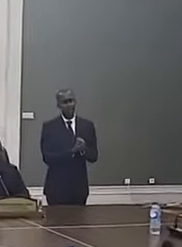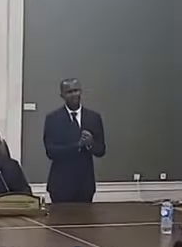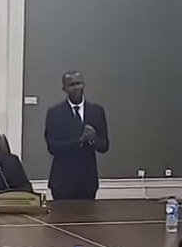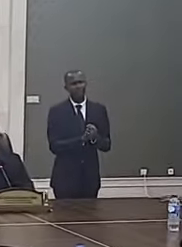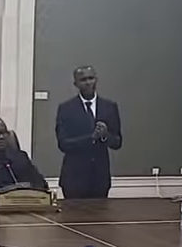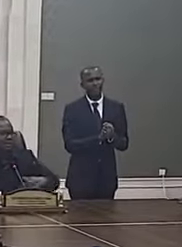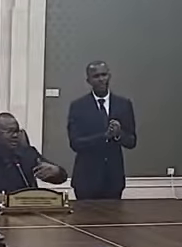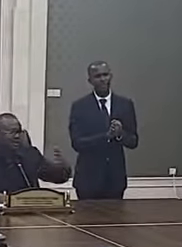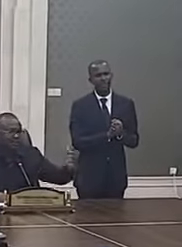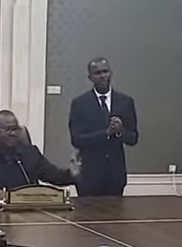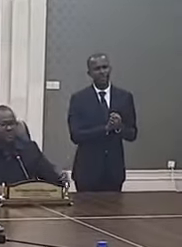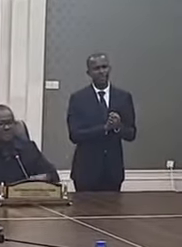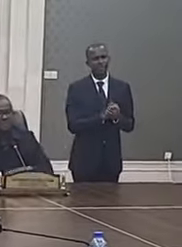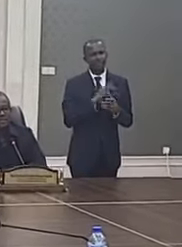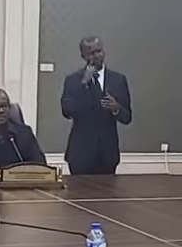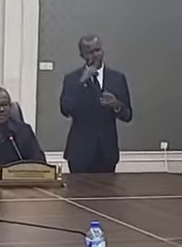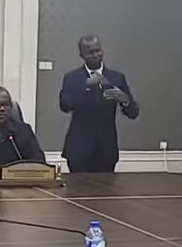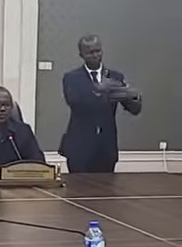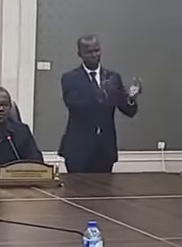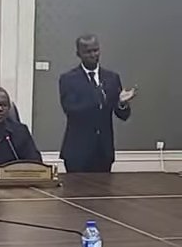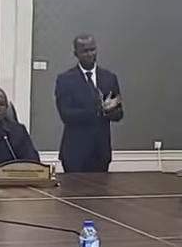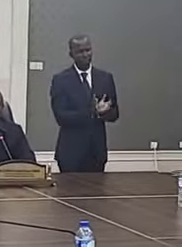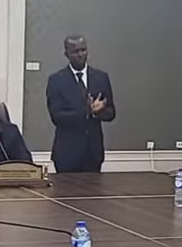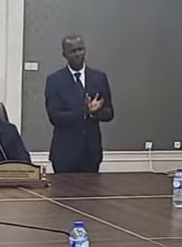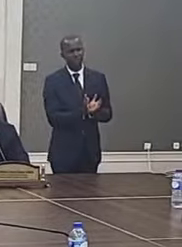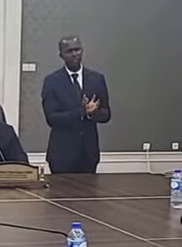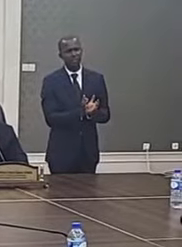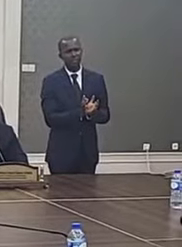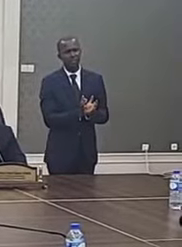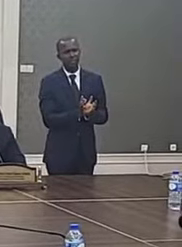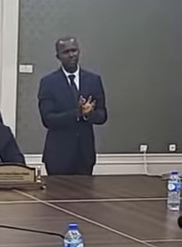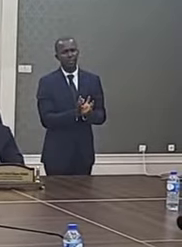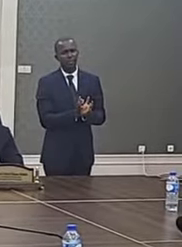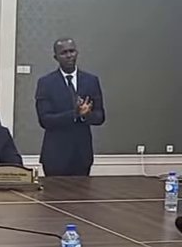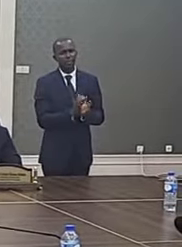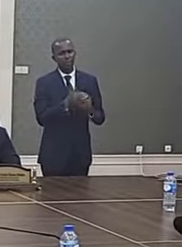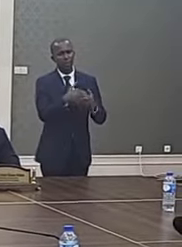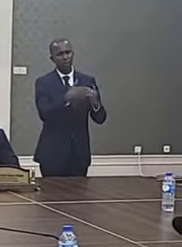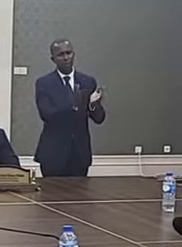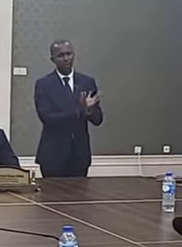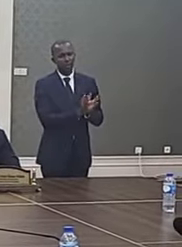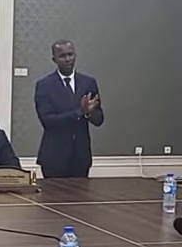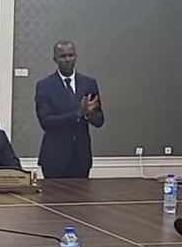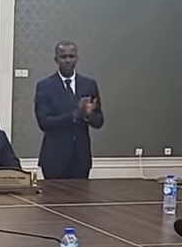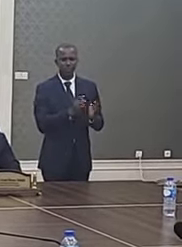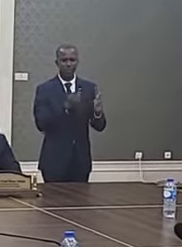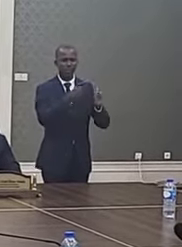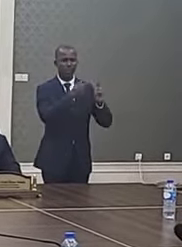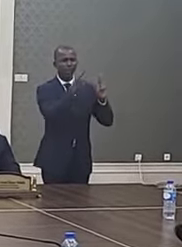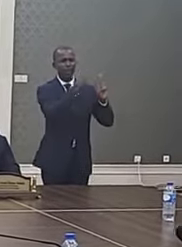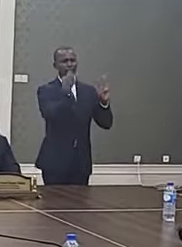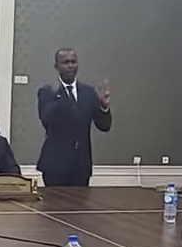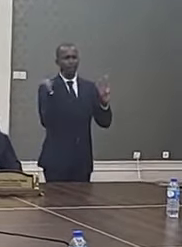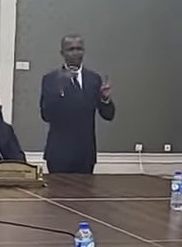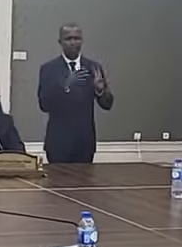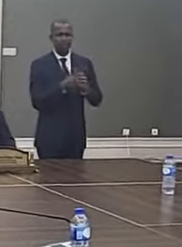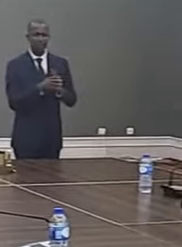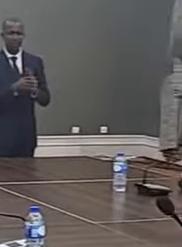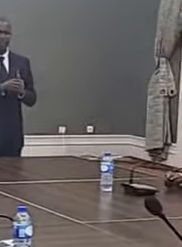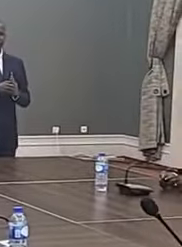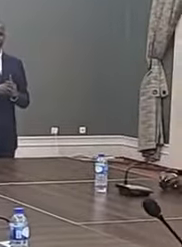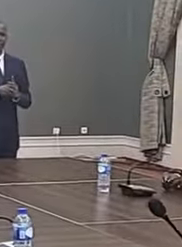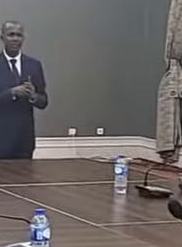Je parle de mon équipe, du ministre, et surtout qui m'a beaucoup encouragé pour garder le ministre des Travaux publics. Et ça